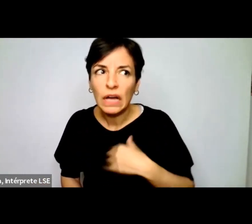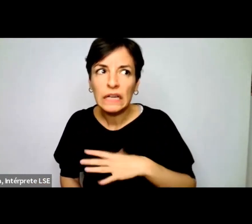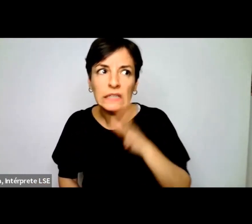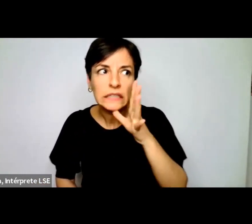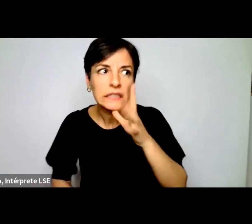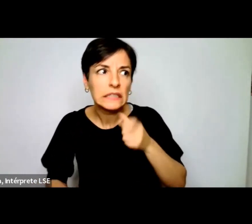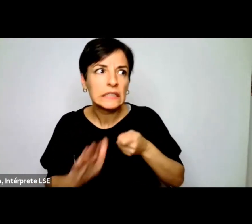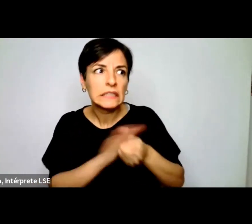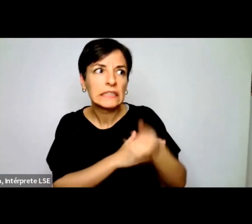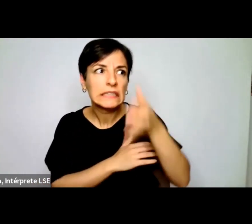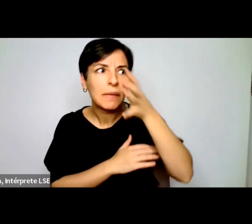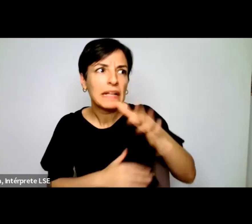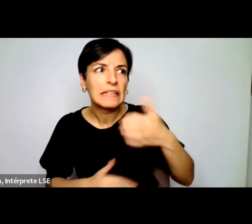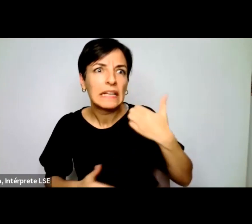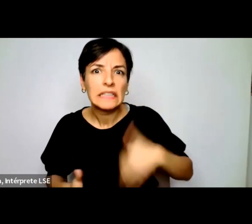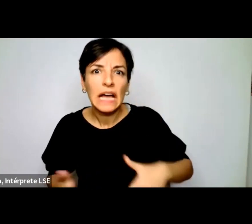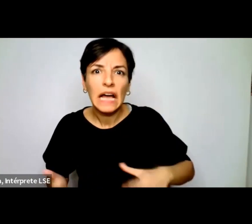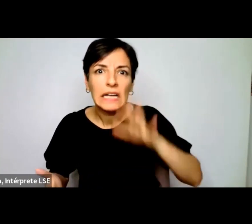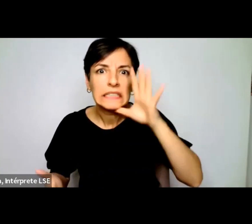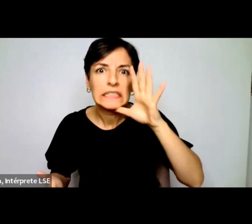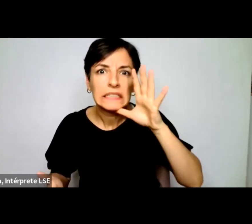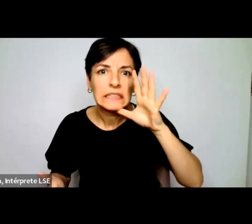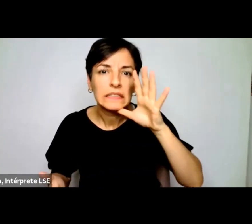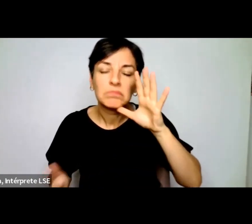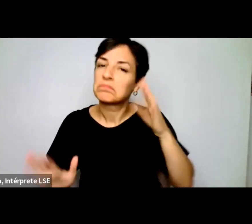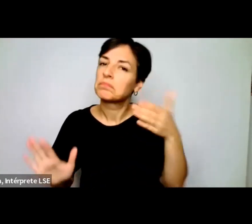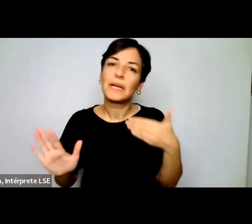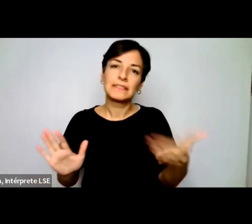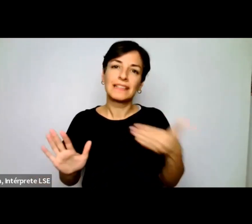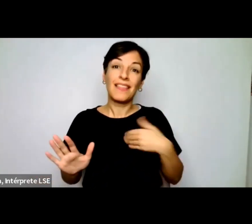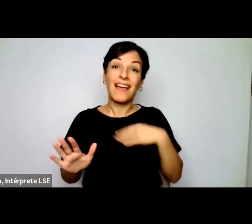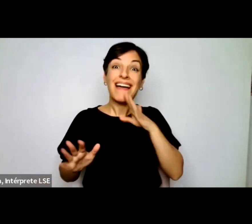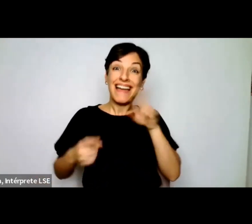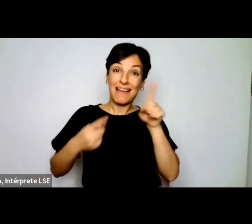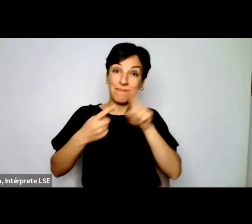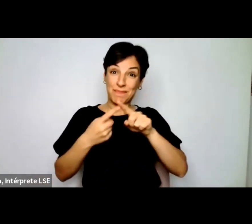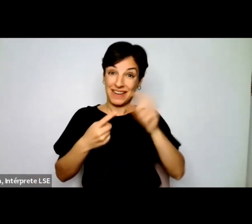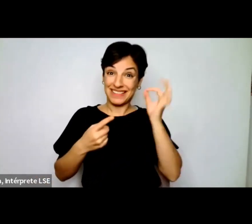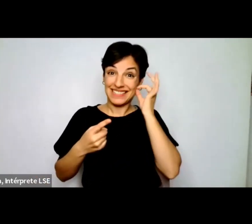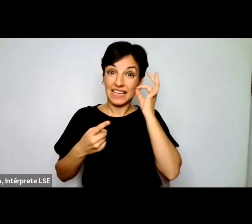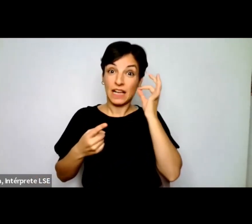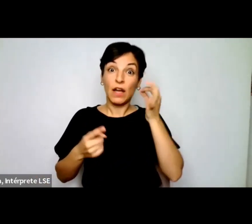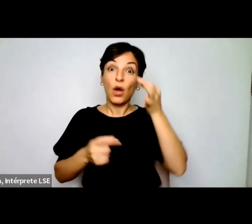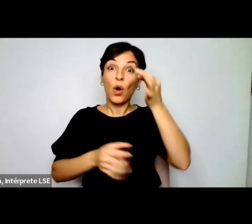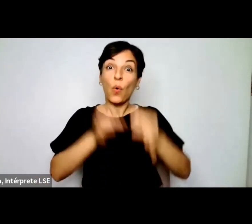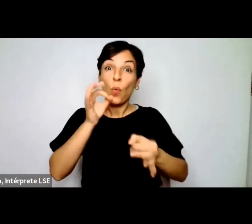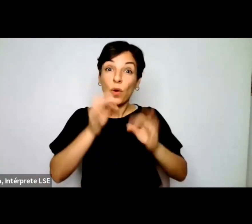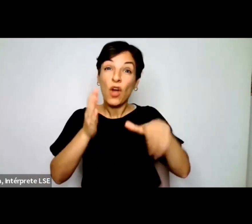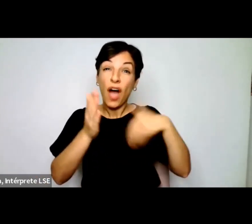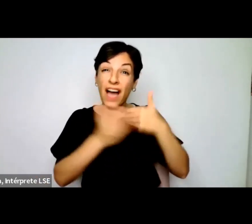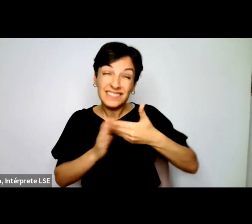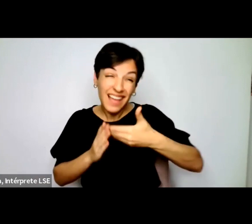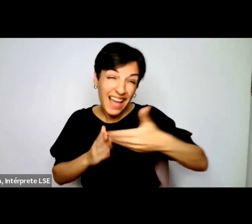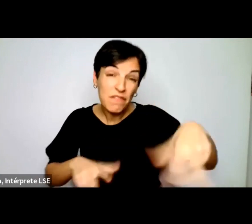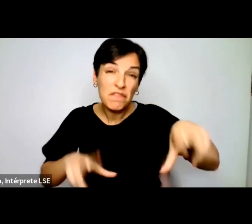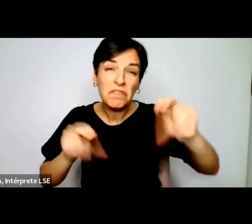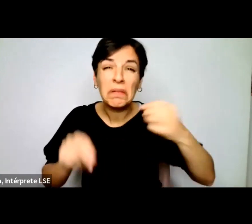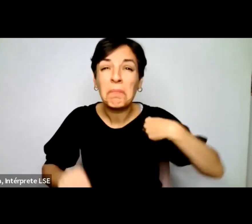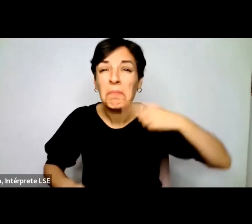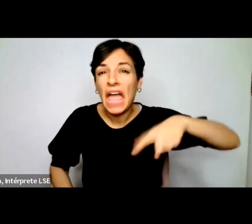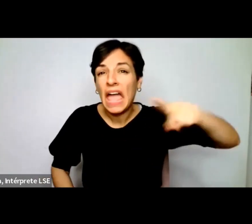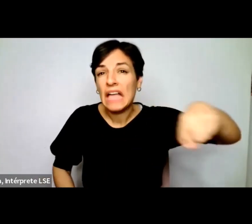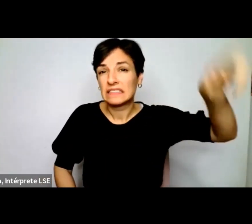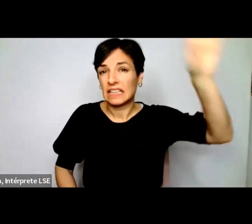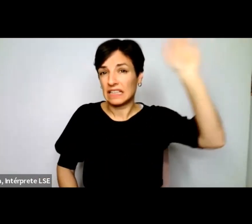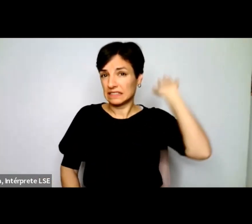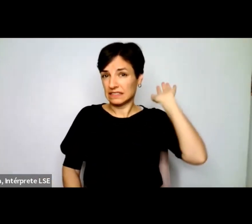judicial. ¿Qué pasa? Que como comentaba Gemma al principio, un procedimiento judicial puede durar incluso muchos meses. Entonces, se puede